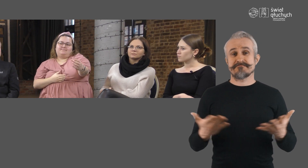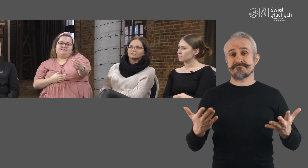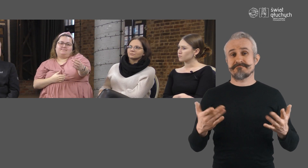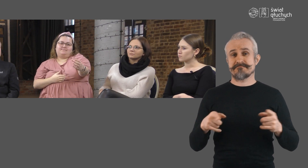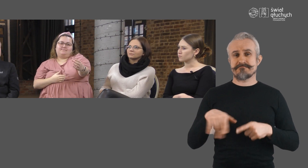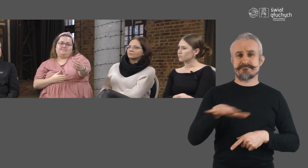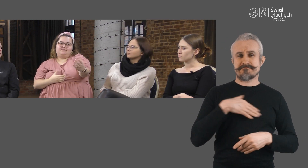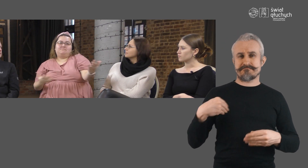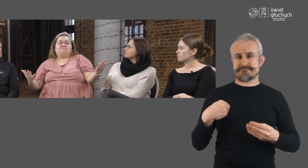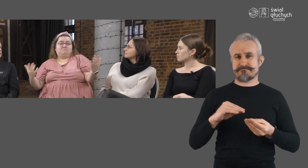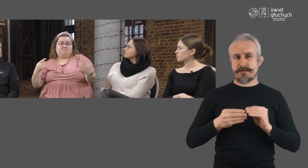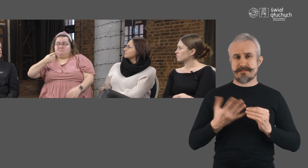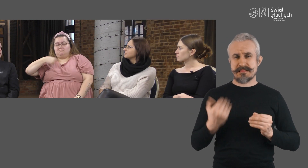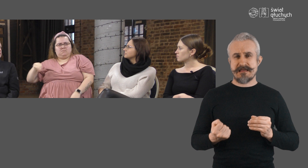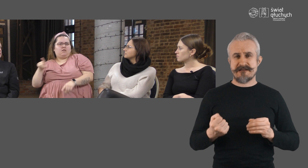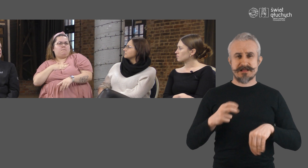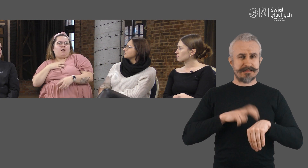Wyobraźcie sobie, jakbyśmy się zamienili.